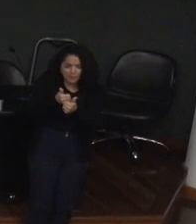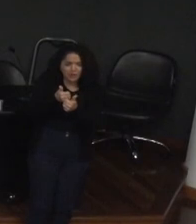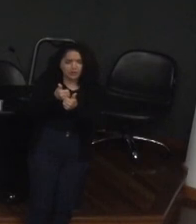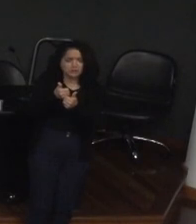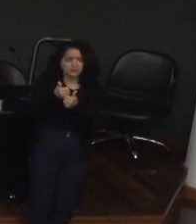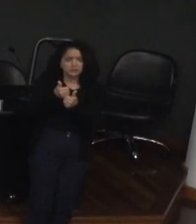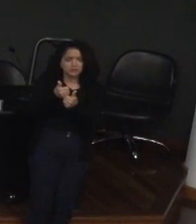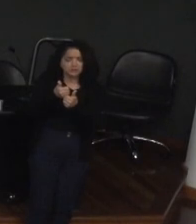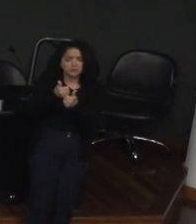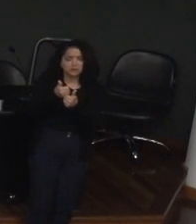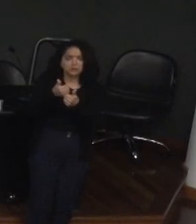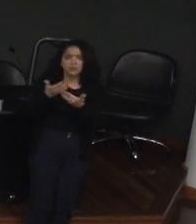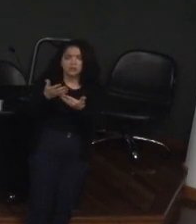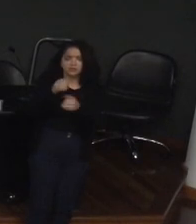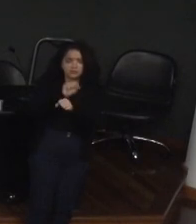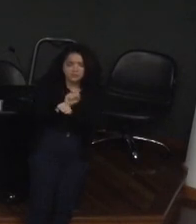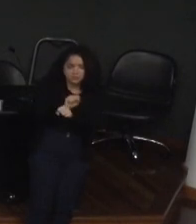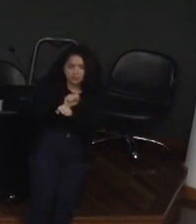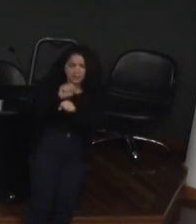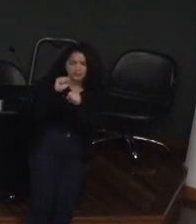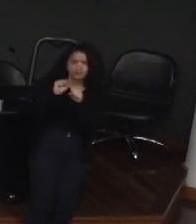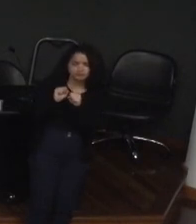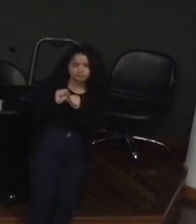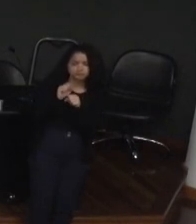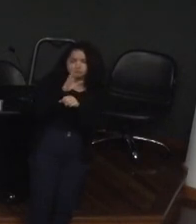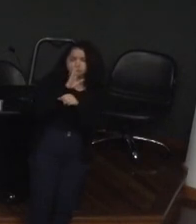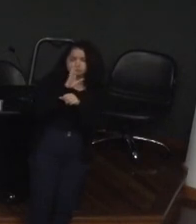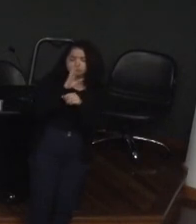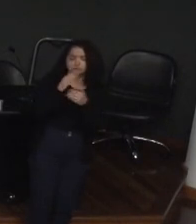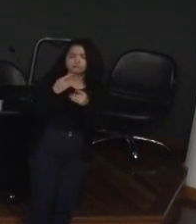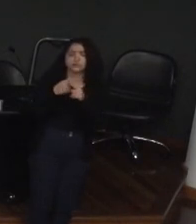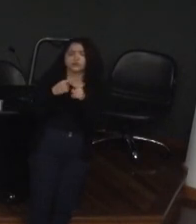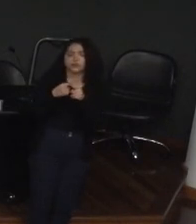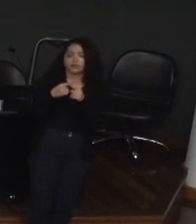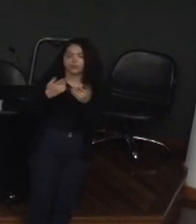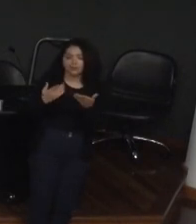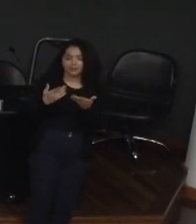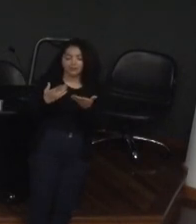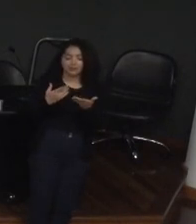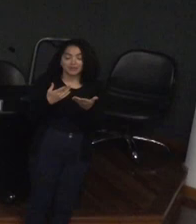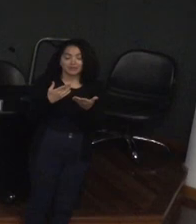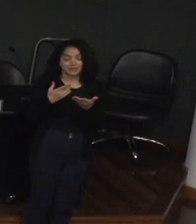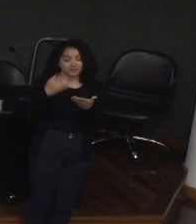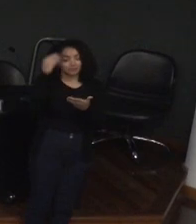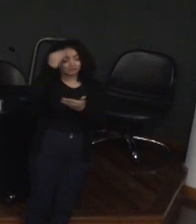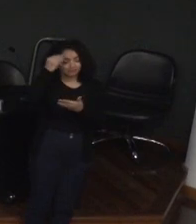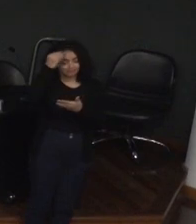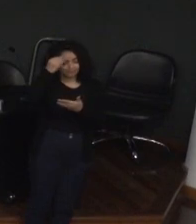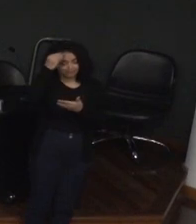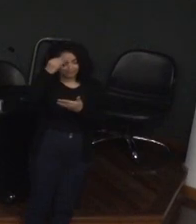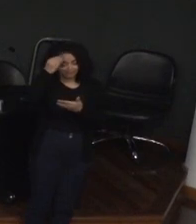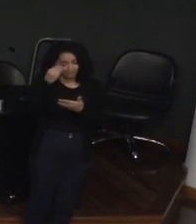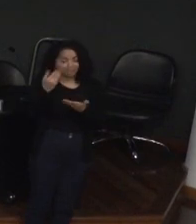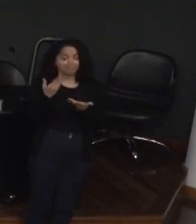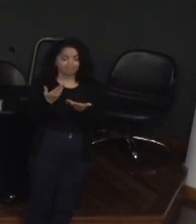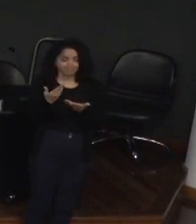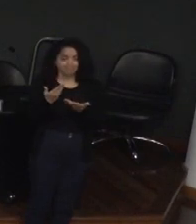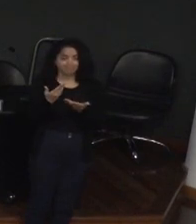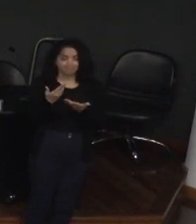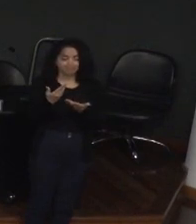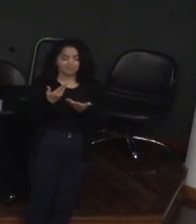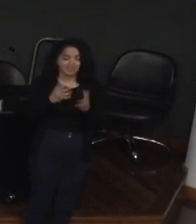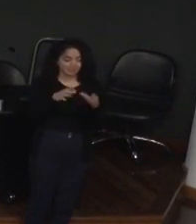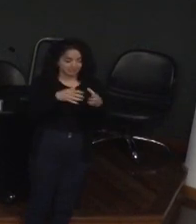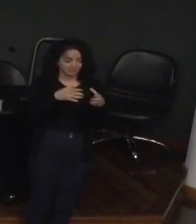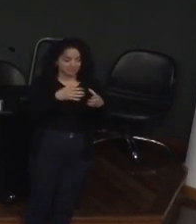aos leopardos, vocês param, abaixam e ficam em silêncio? E com a sabedoria milenar, né, deste tipo de